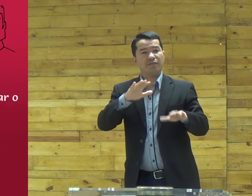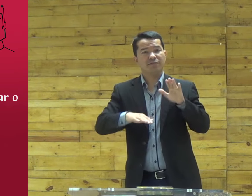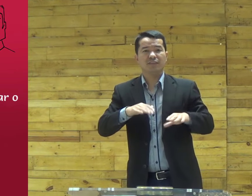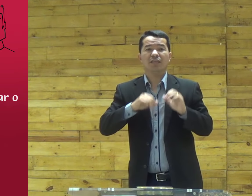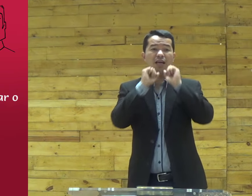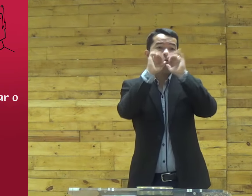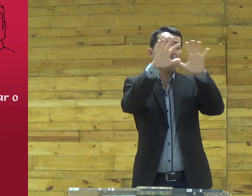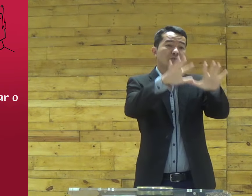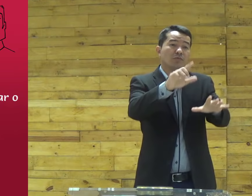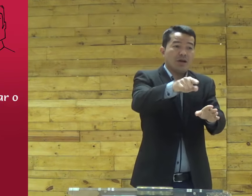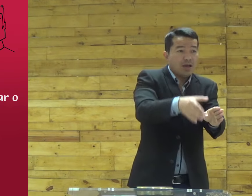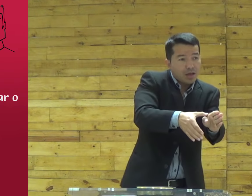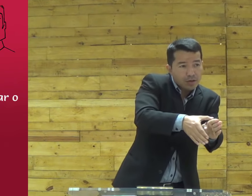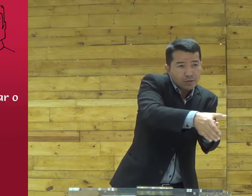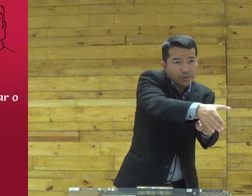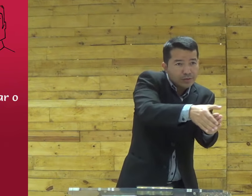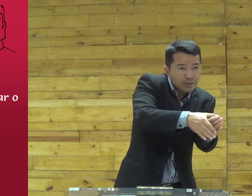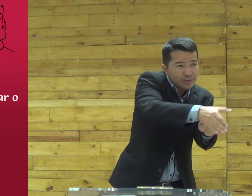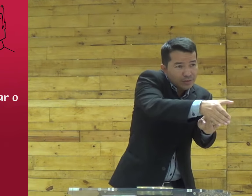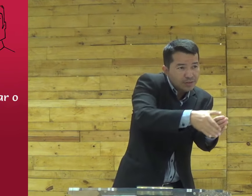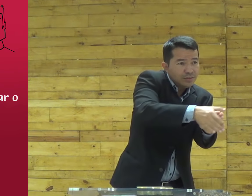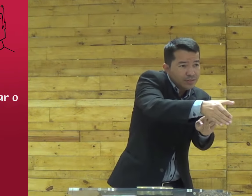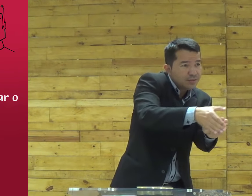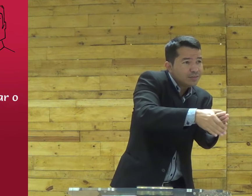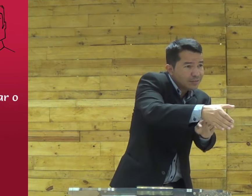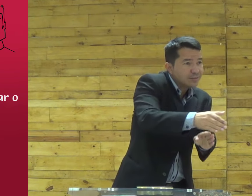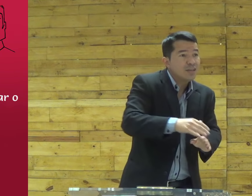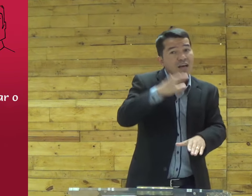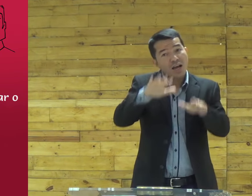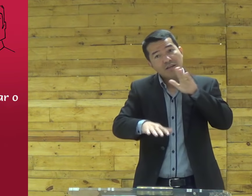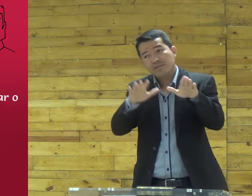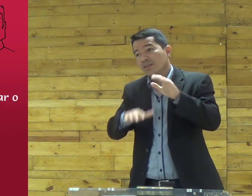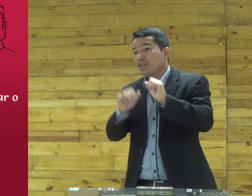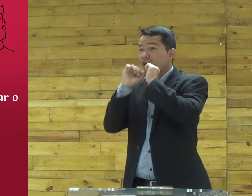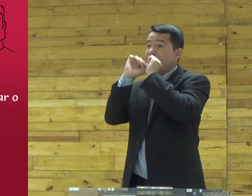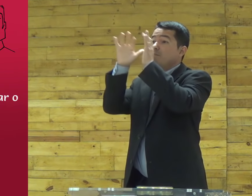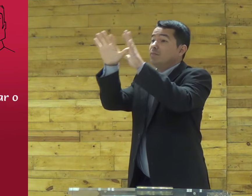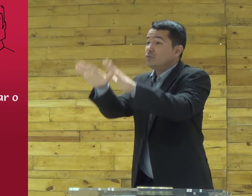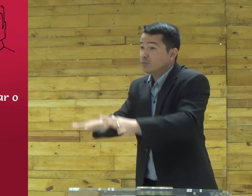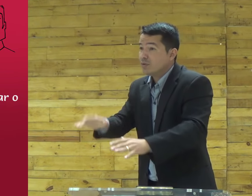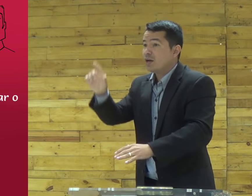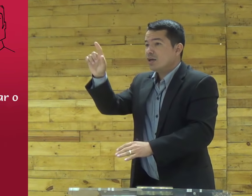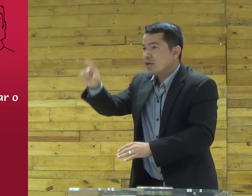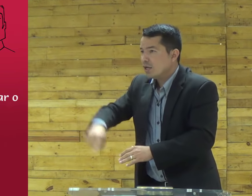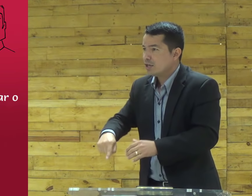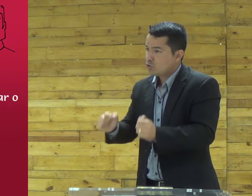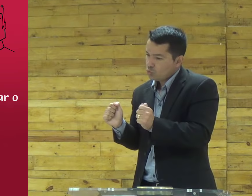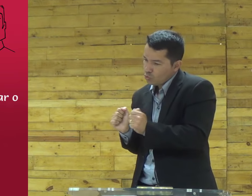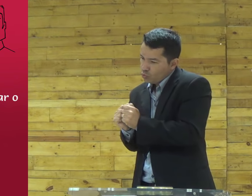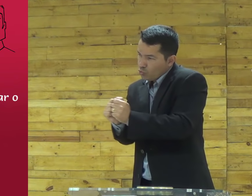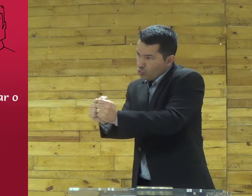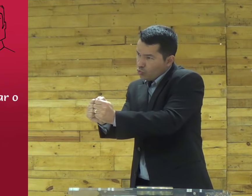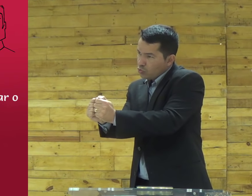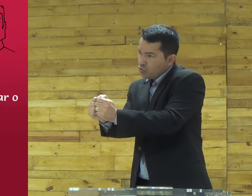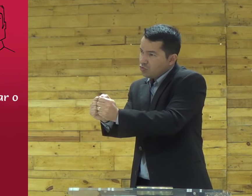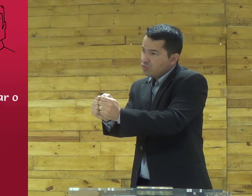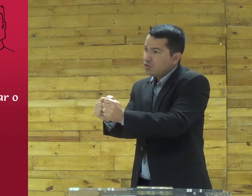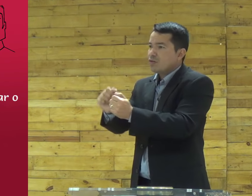roupa, alguma vestimenta. Abençoar é dar um conselho. E às vezes abençoar é